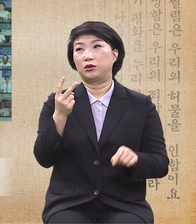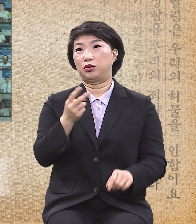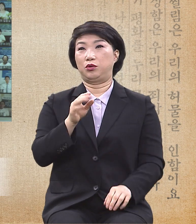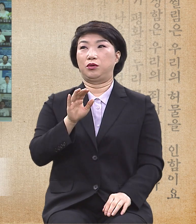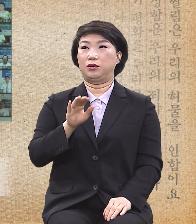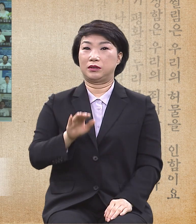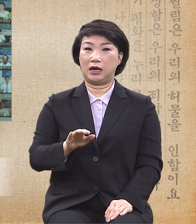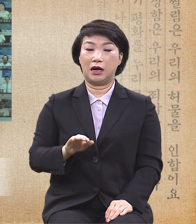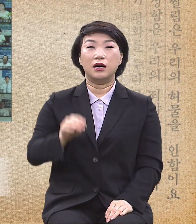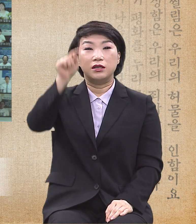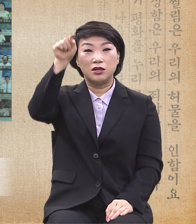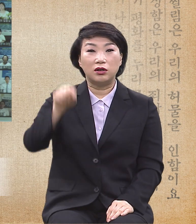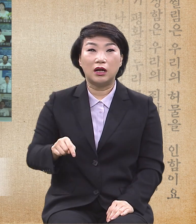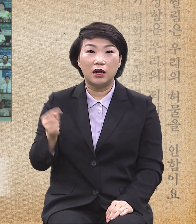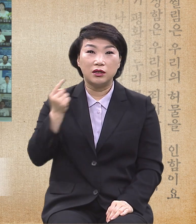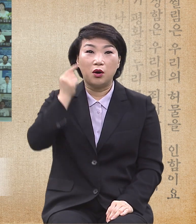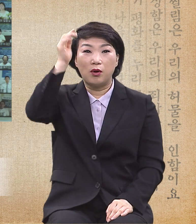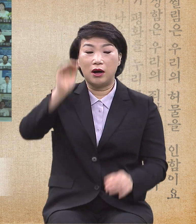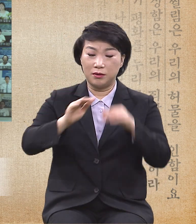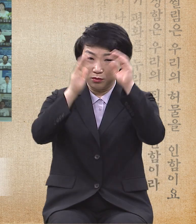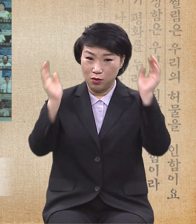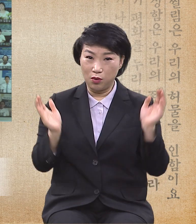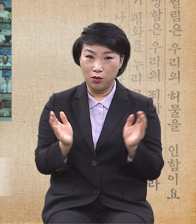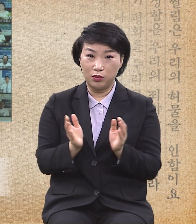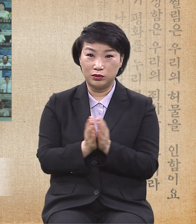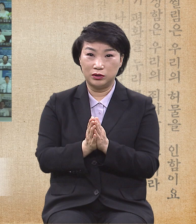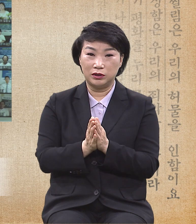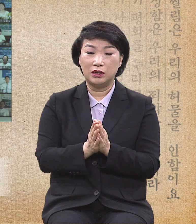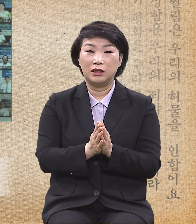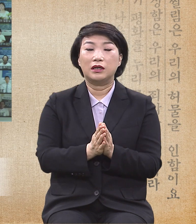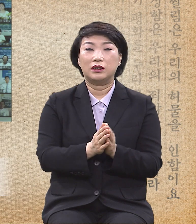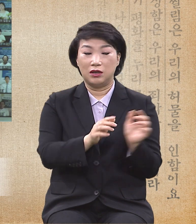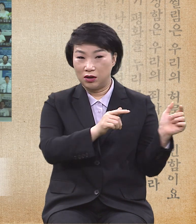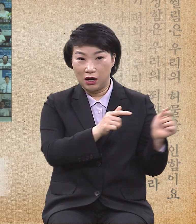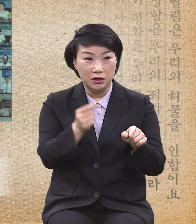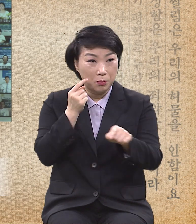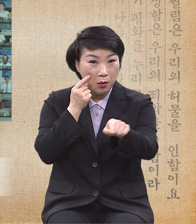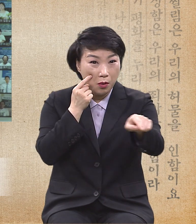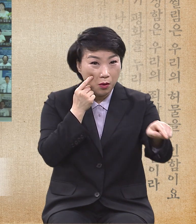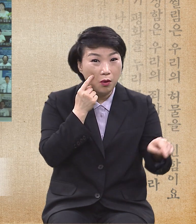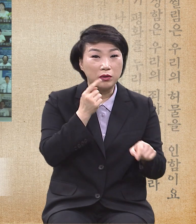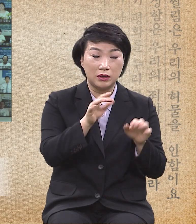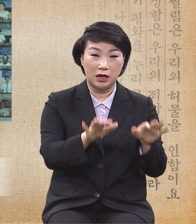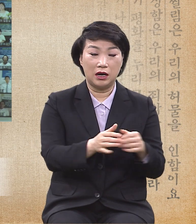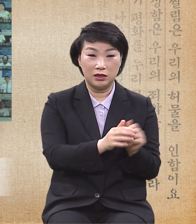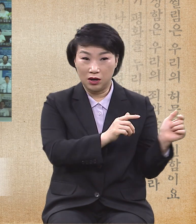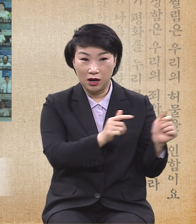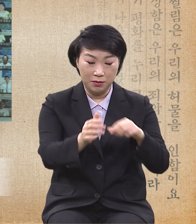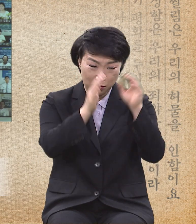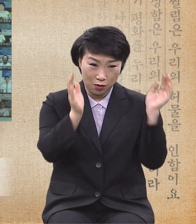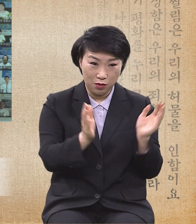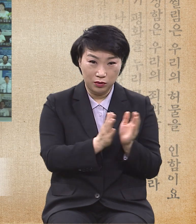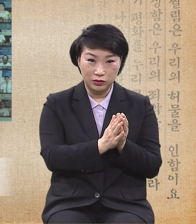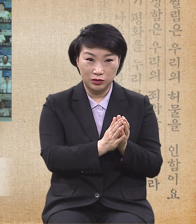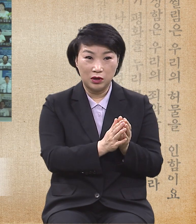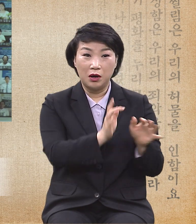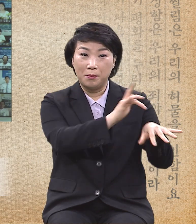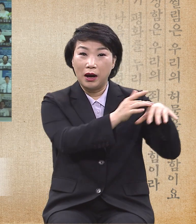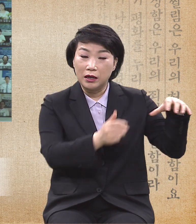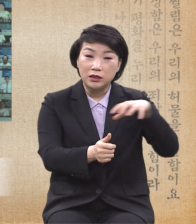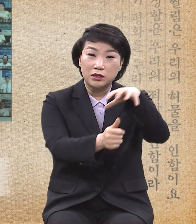또 천하 영광의 모든 물질과 모든 자원을